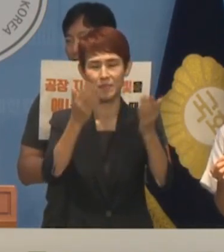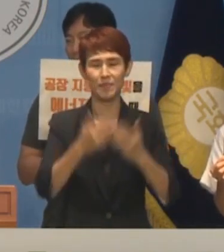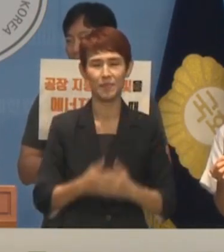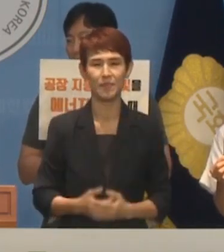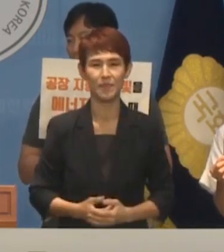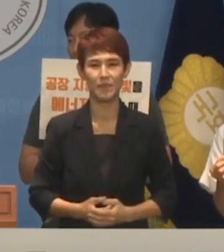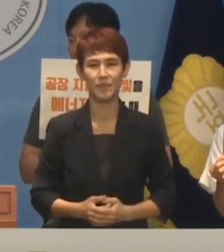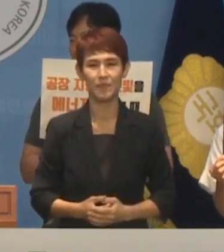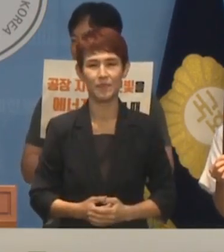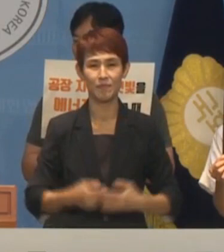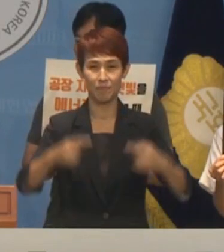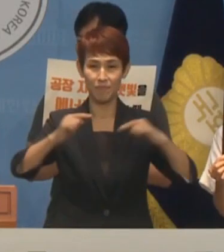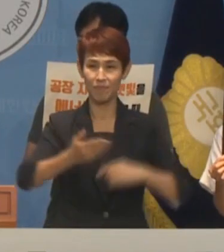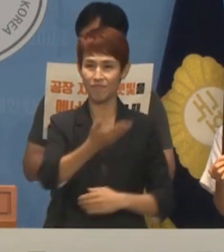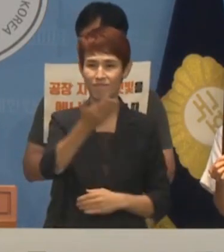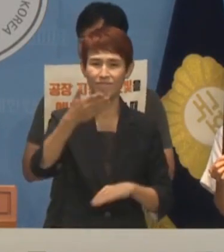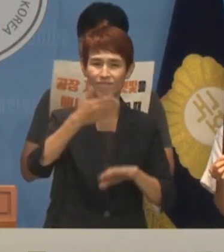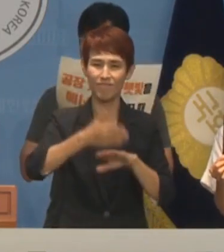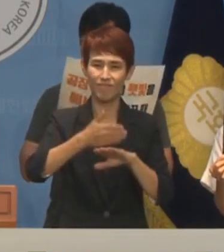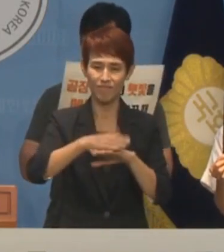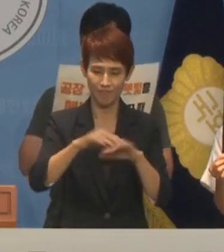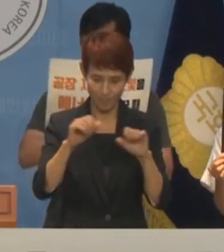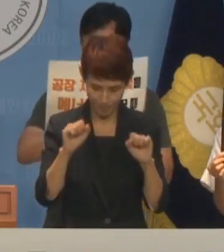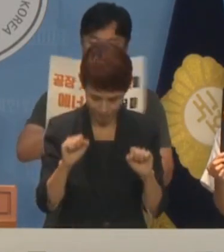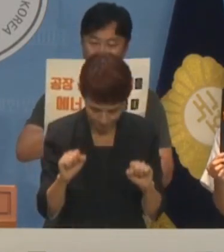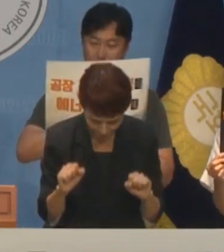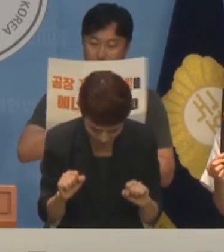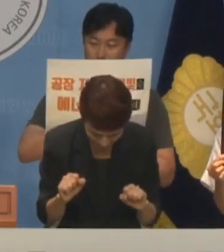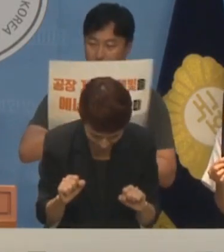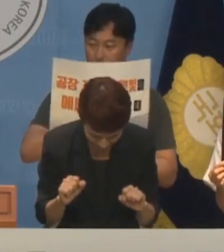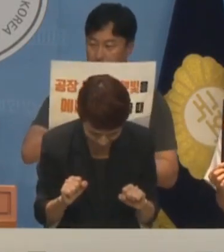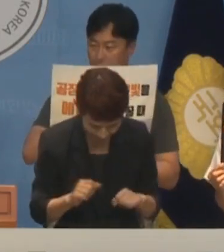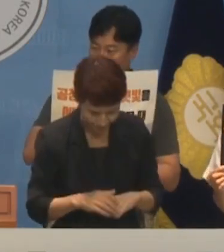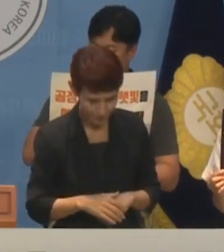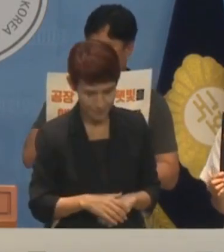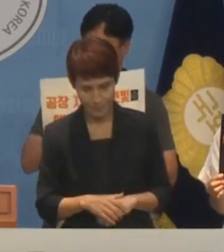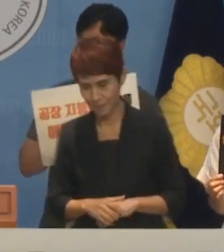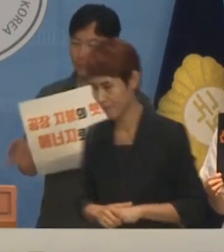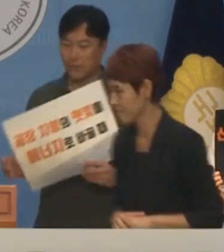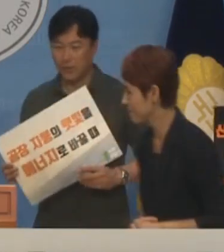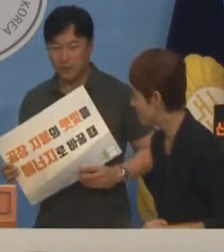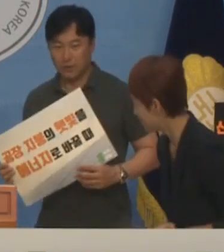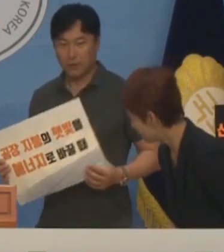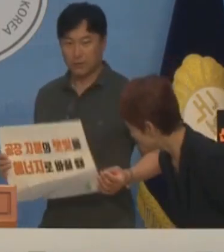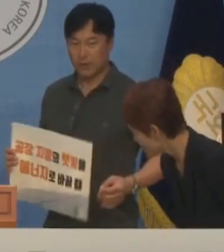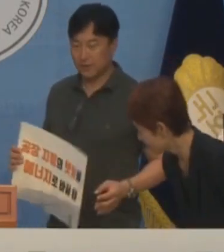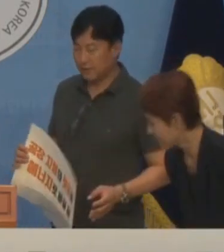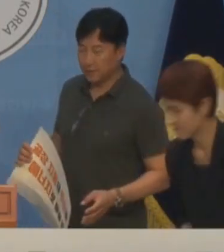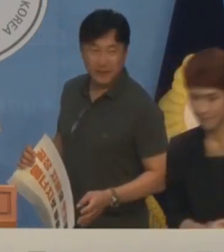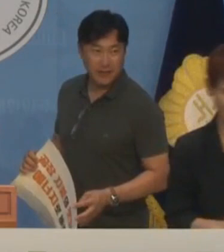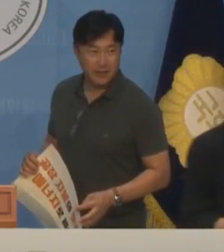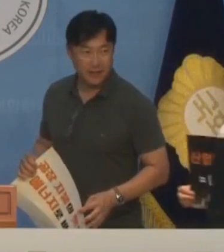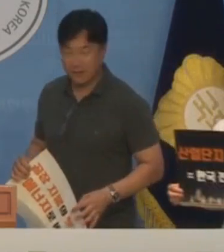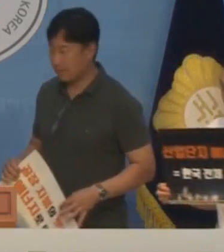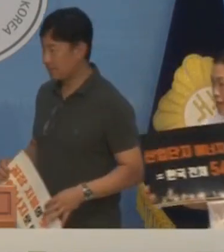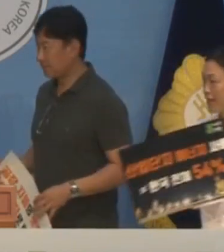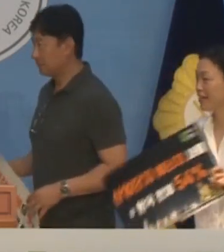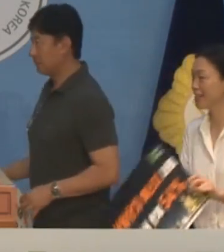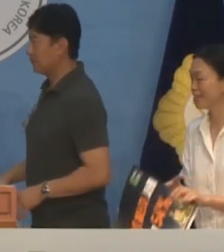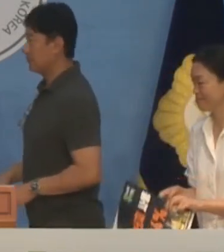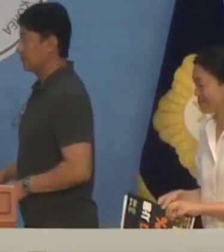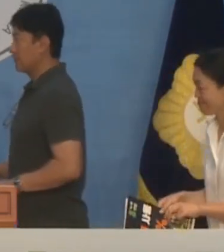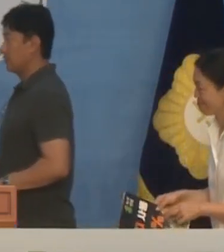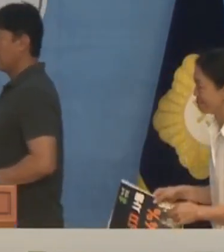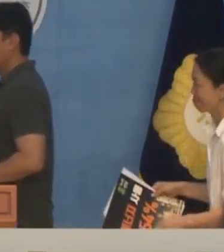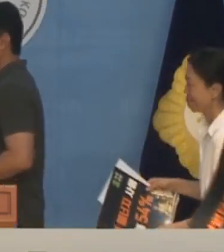오늘 기자회견 참석해 주셔서 감사합니다. 고생하셨습니다.